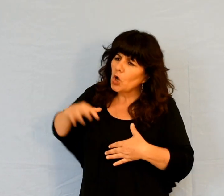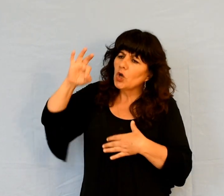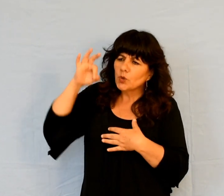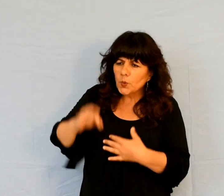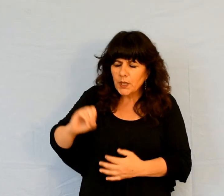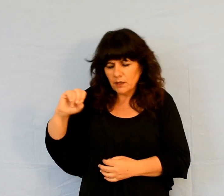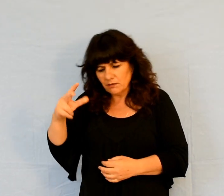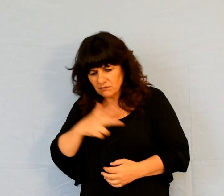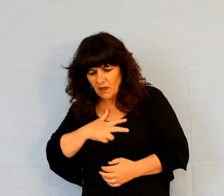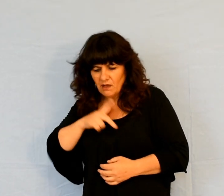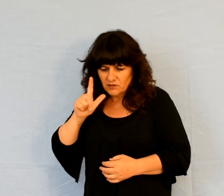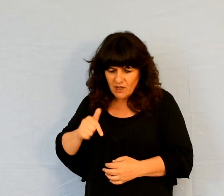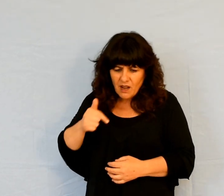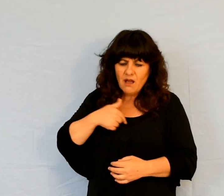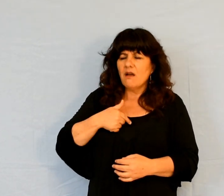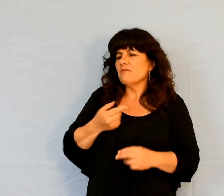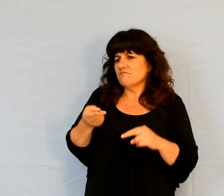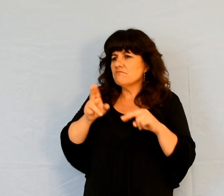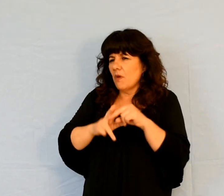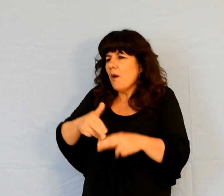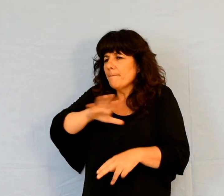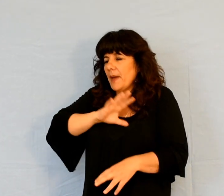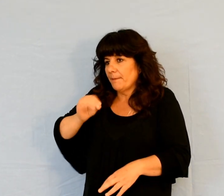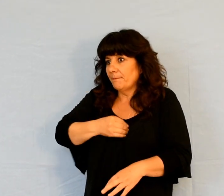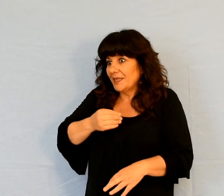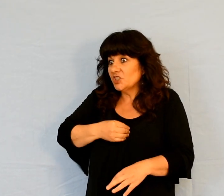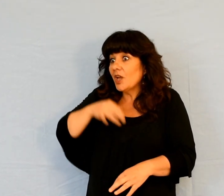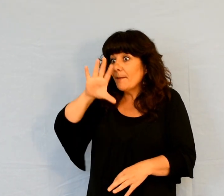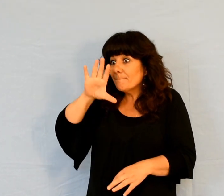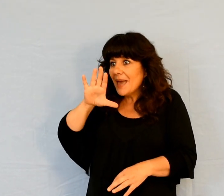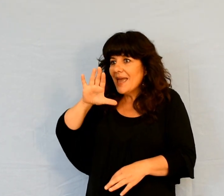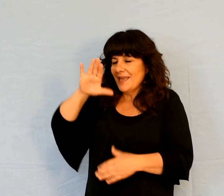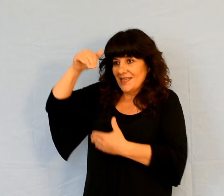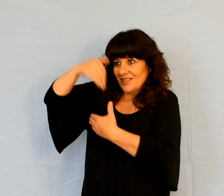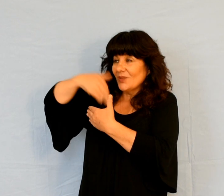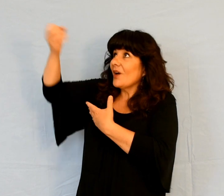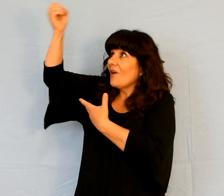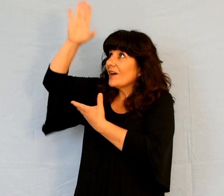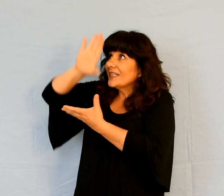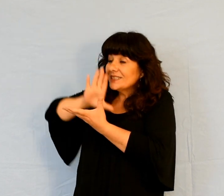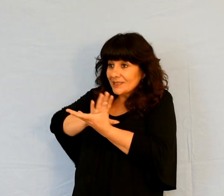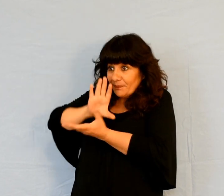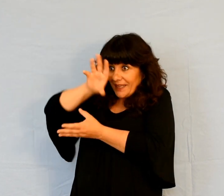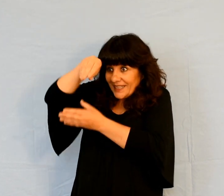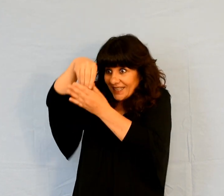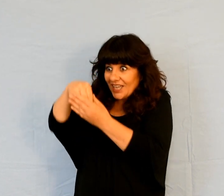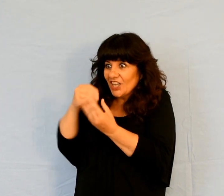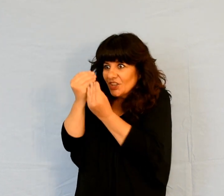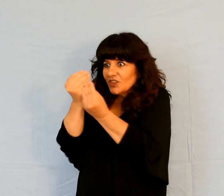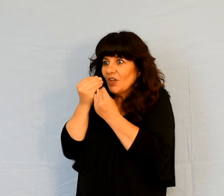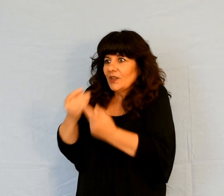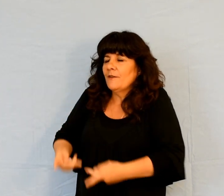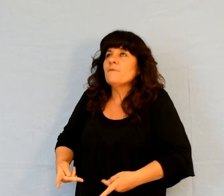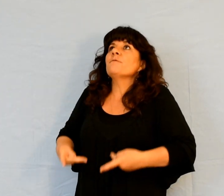mais l'Esprit vous fait vivre, puisque vous êtes devenus des justes.